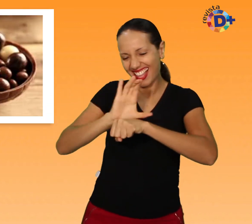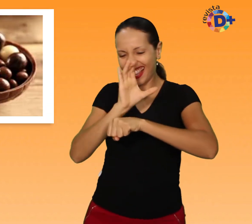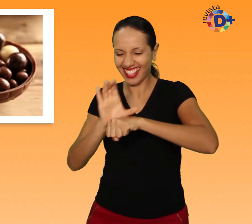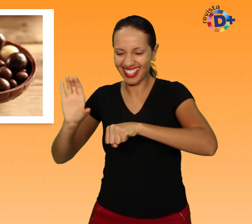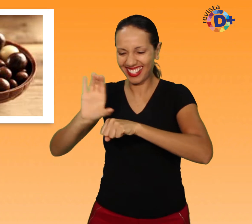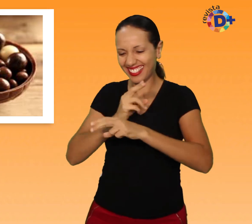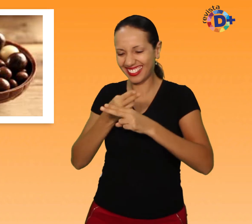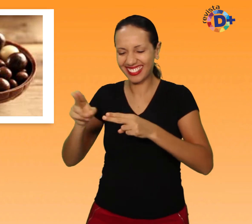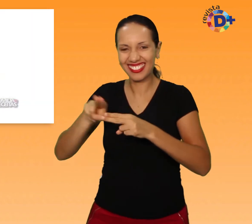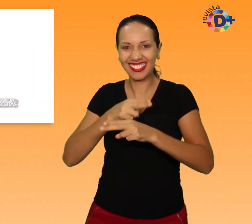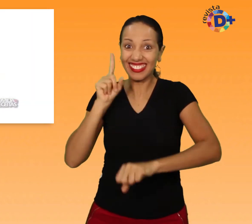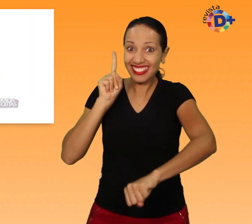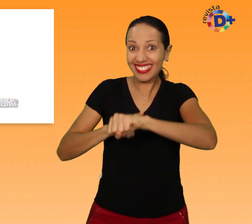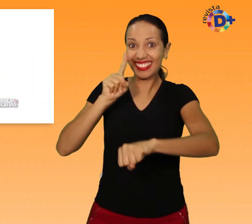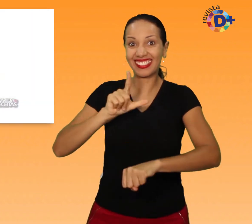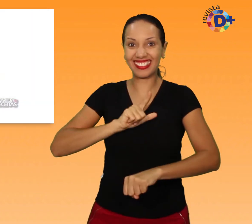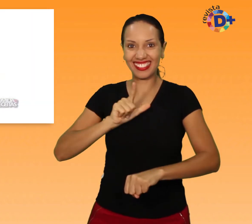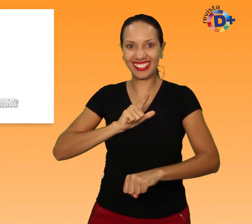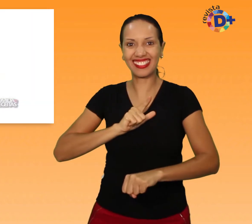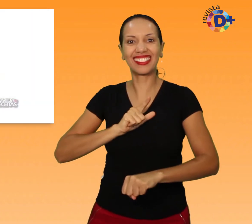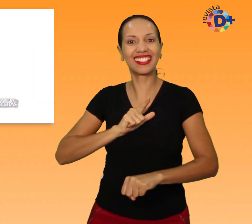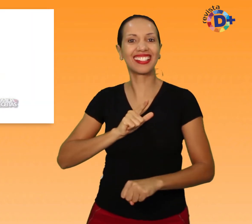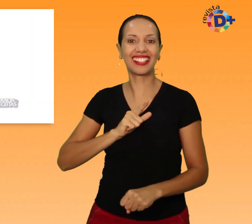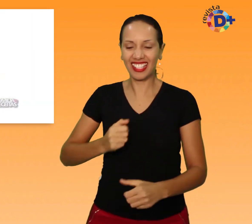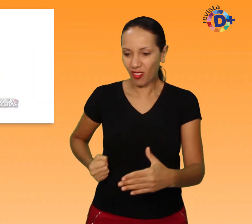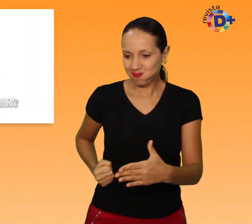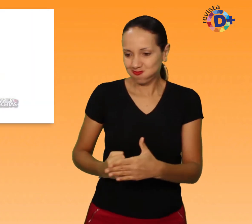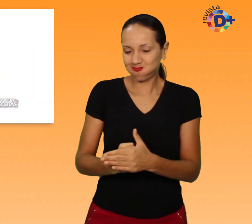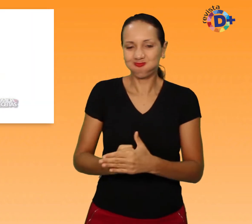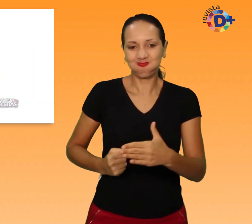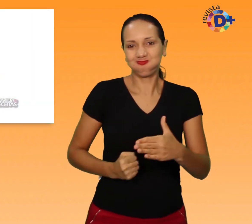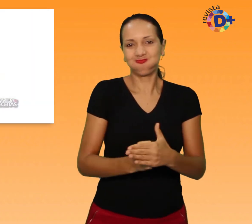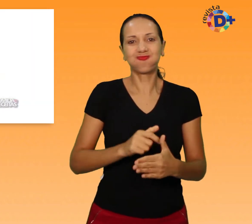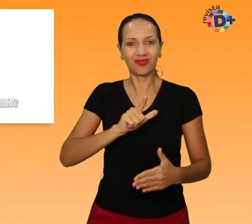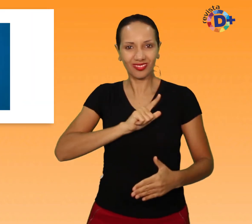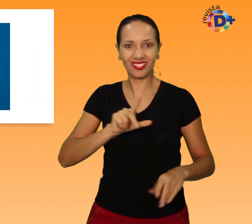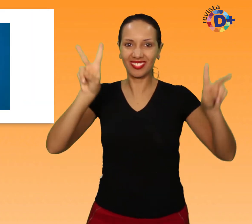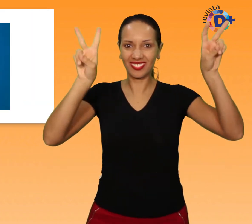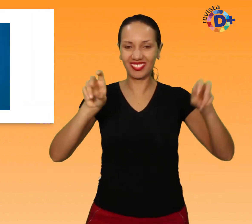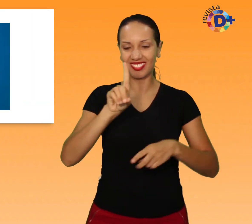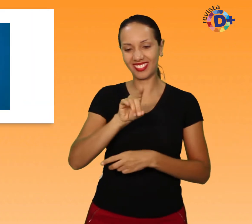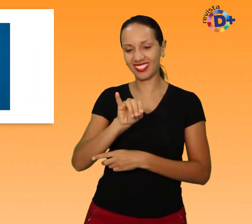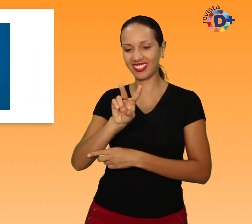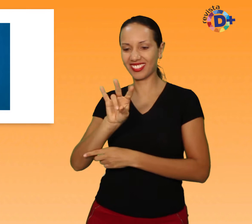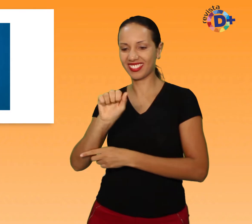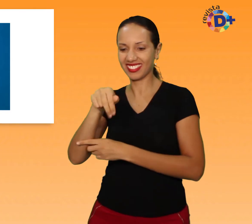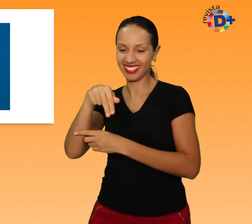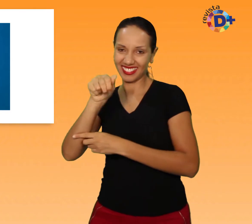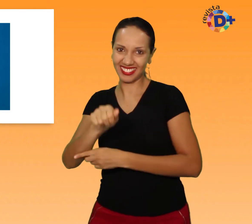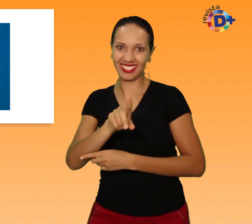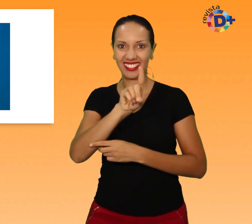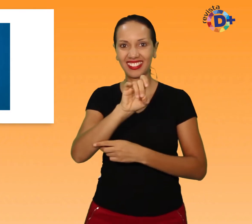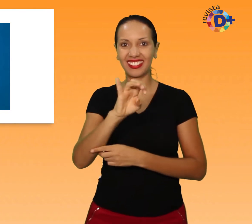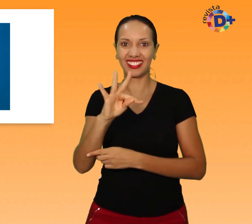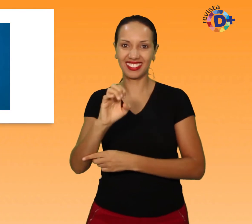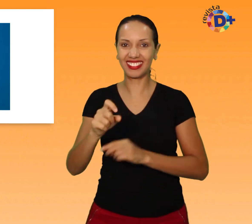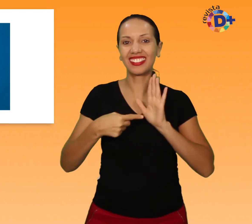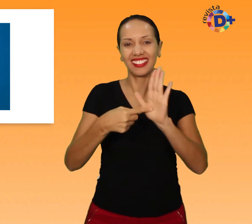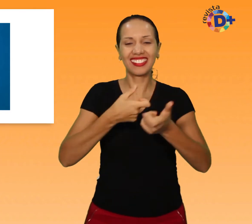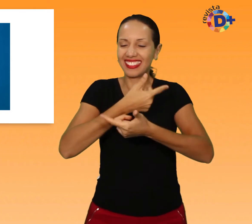a divina dieta linha de produtos desenvolvida pela apae de são paulo oferece itens para